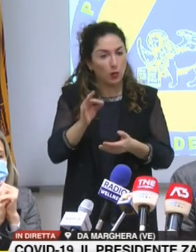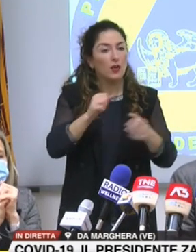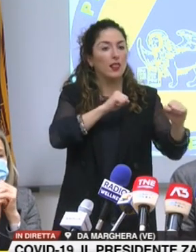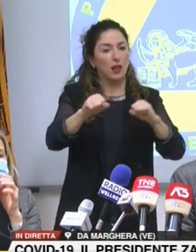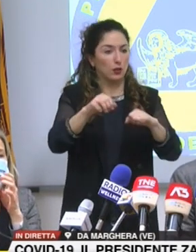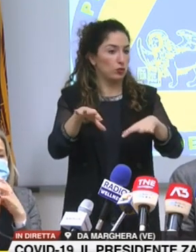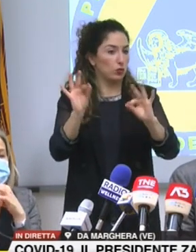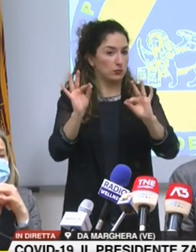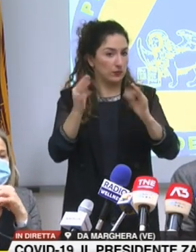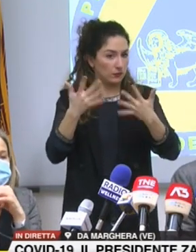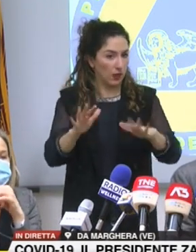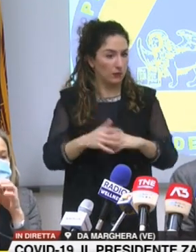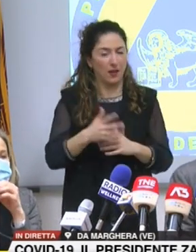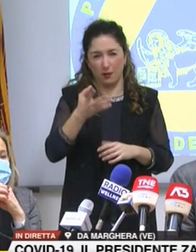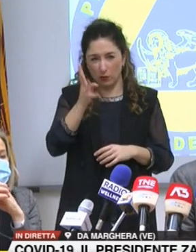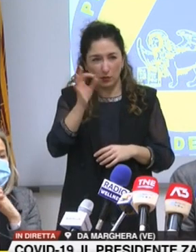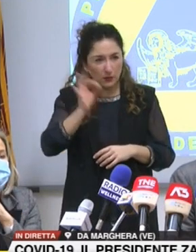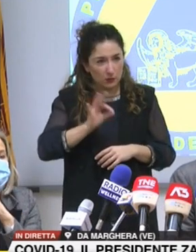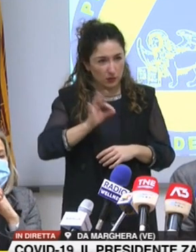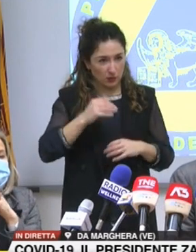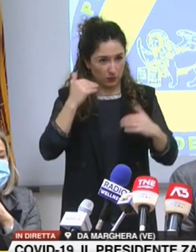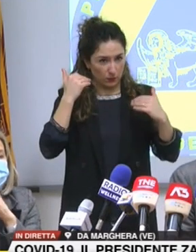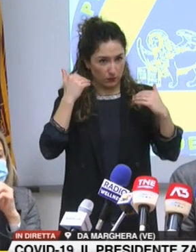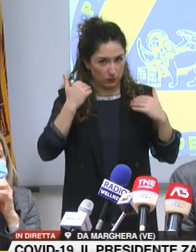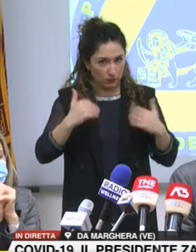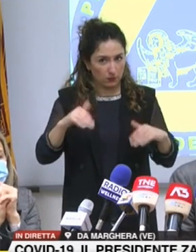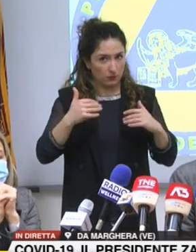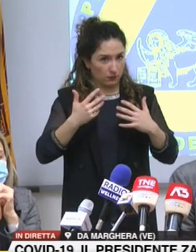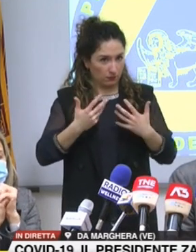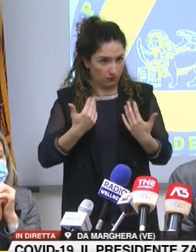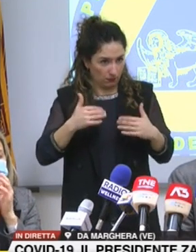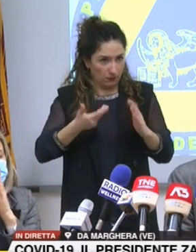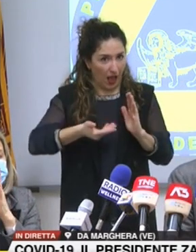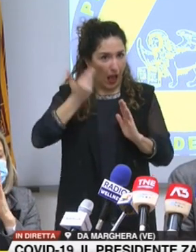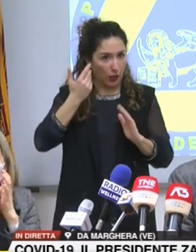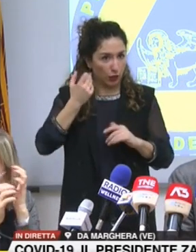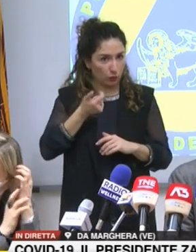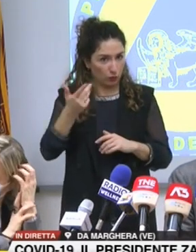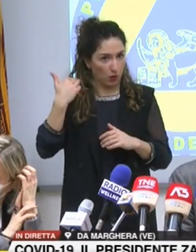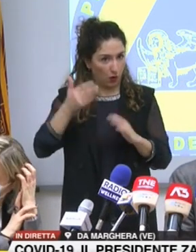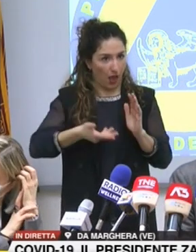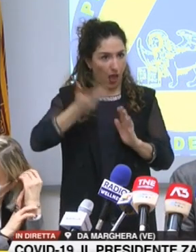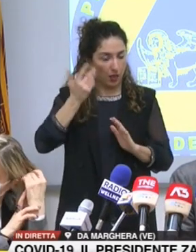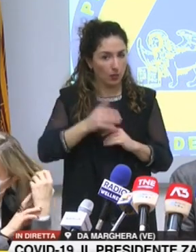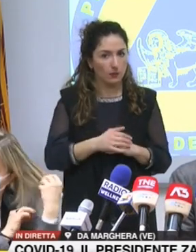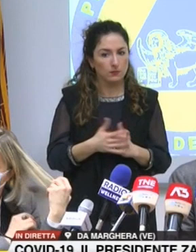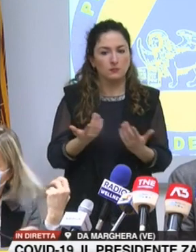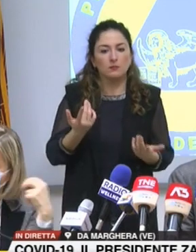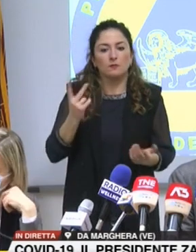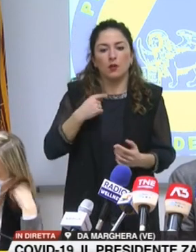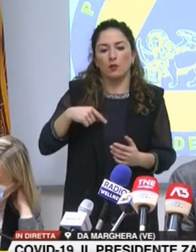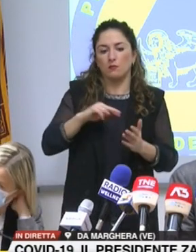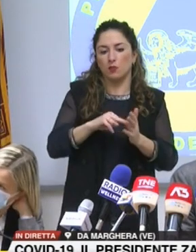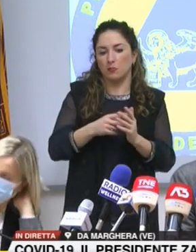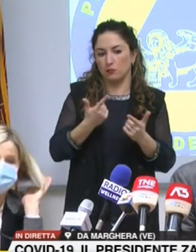direttori, però 14% è tanto, è veramente tanto. Per cui, considerando che noi non abbiamo questo problema, vuol dire